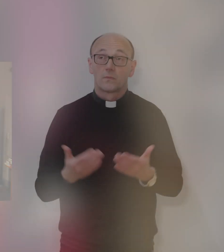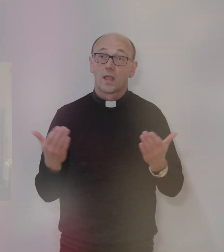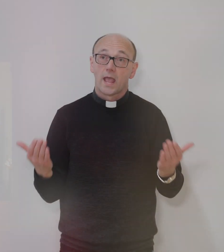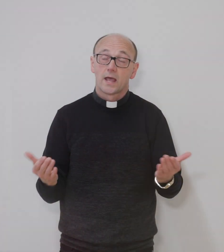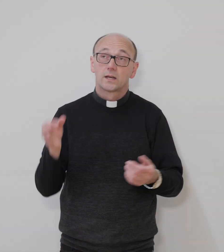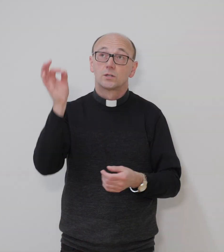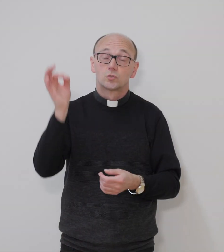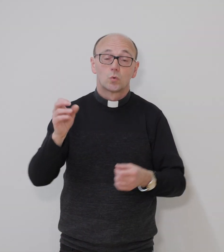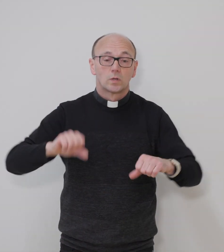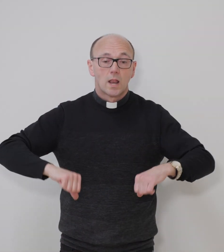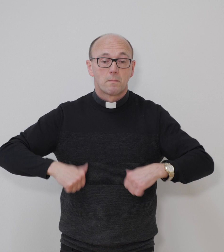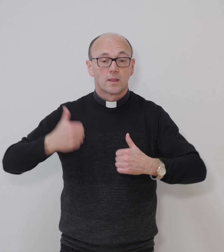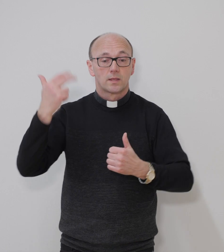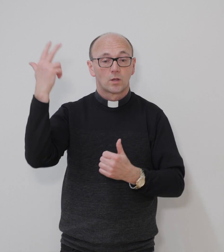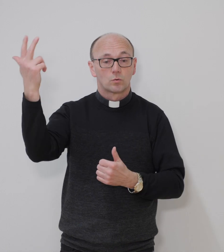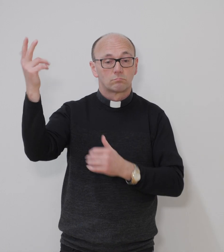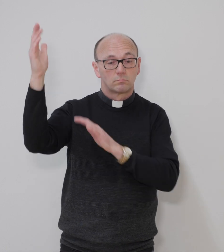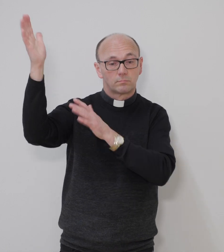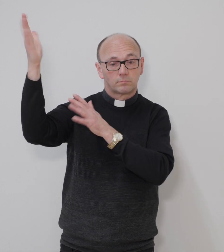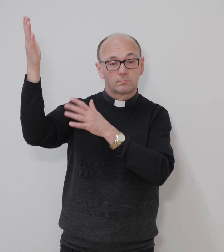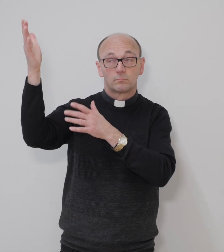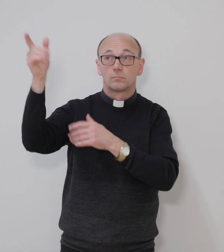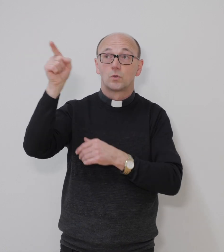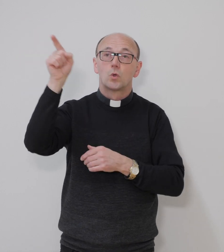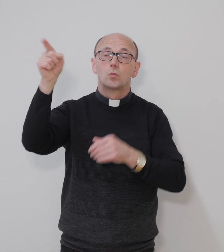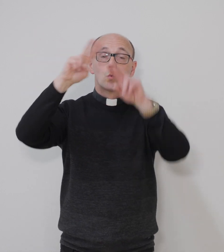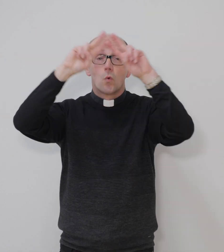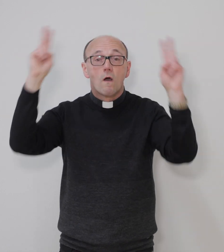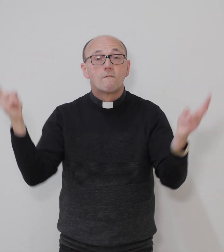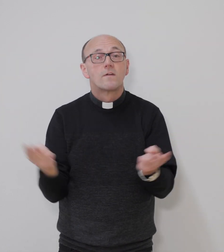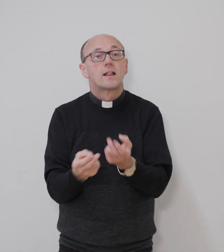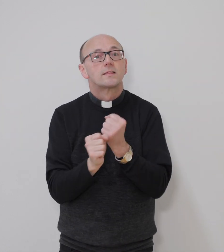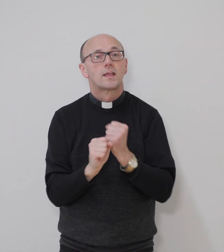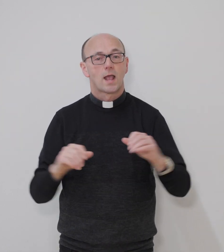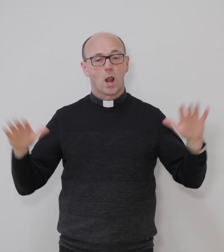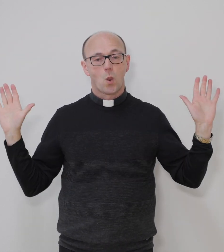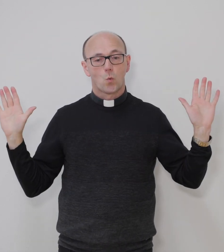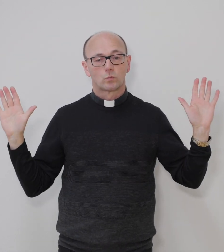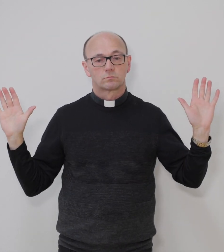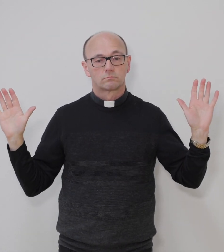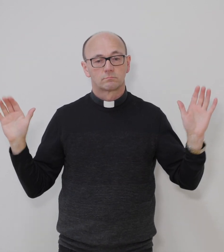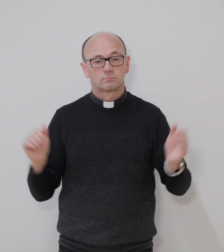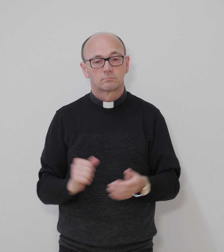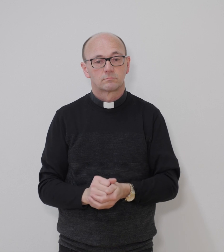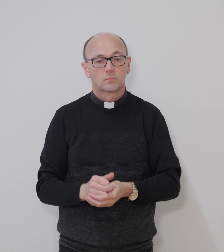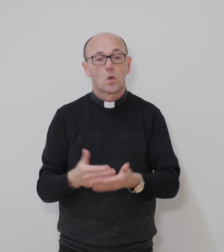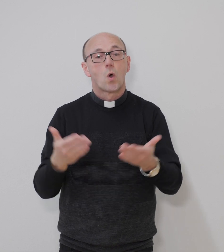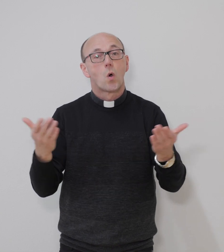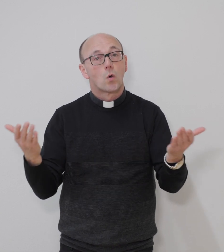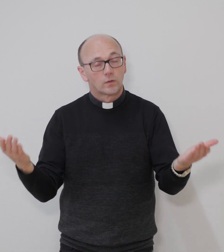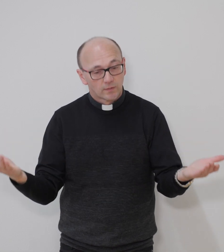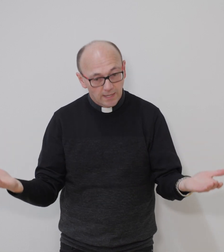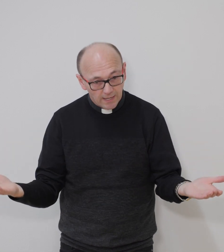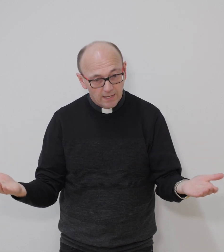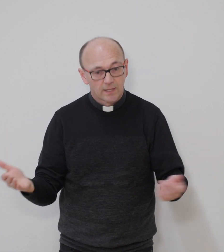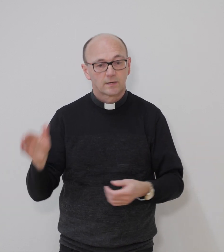Sei gepriesen, Herr Jesus Christus, Sohn des lebendigen Gottes. Du bist der Erlöser der Welt, unser Herr und Heiland, den die Last